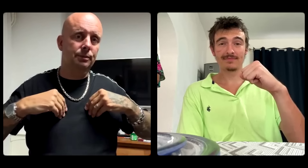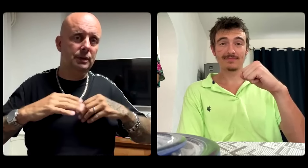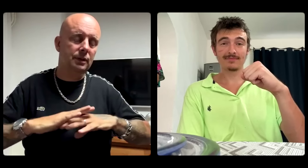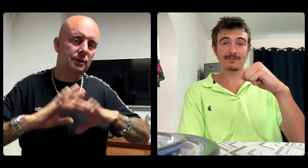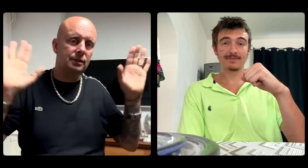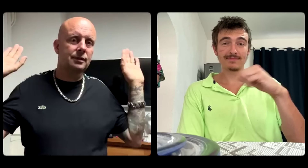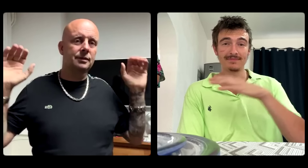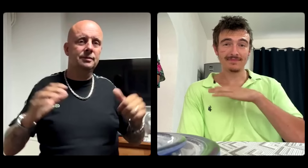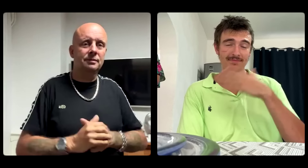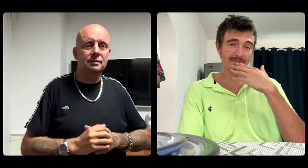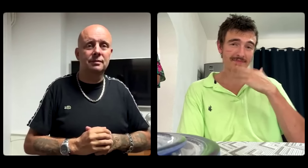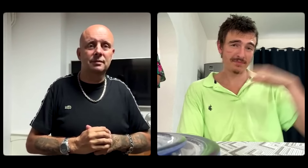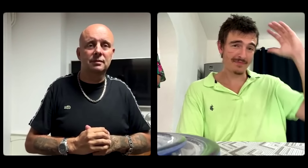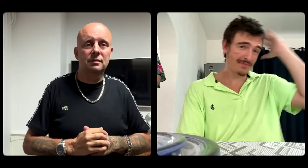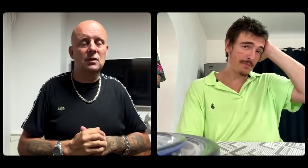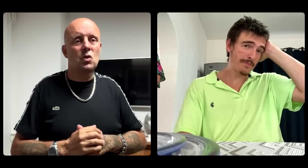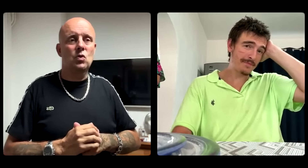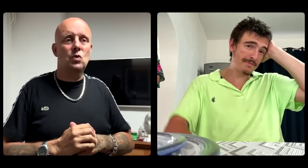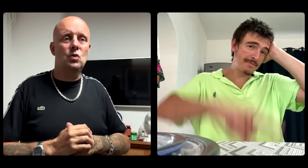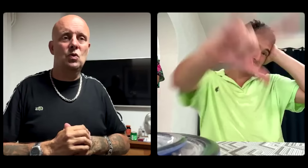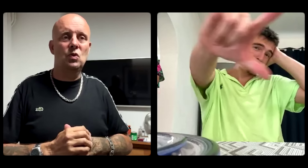Should I be like another phone?